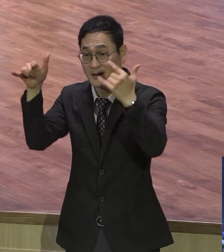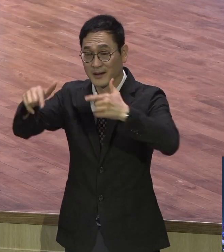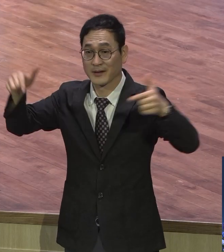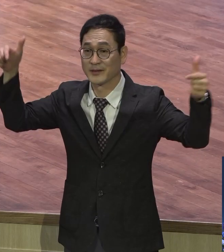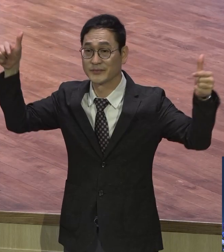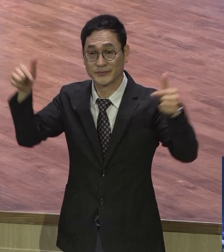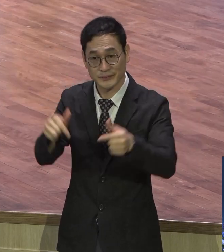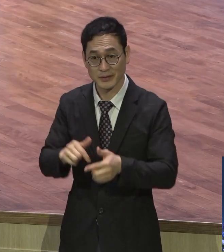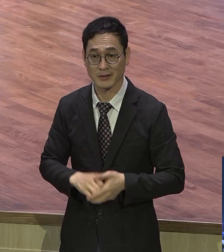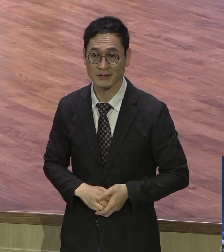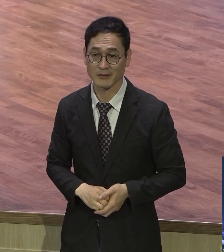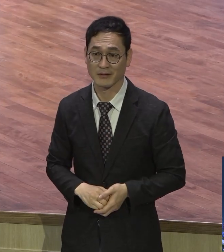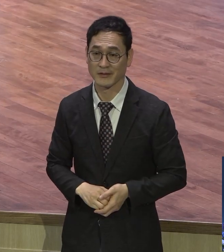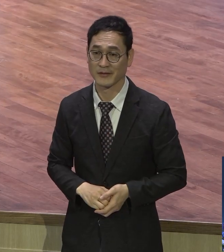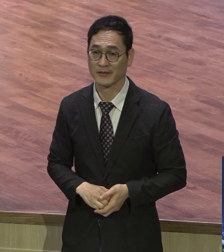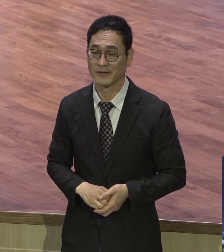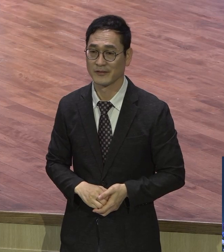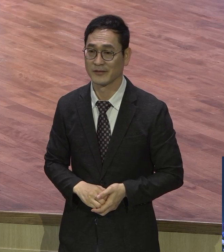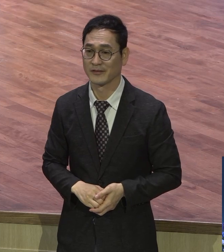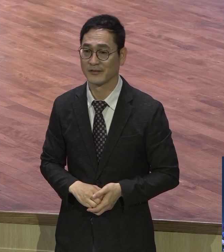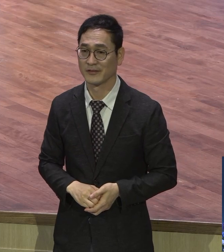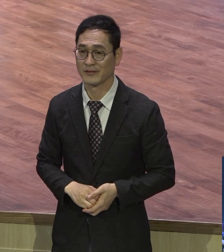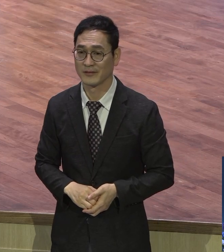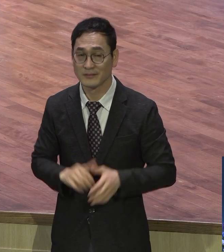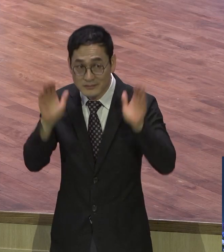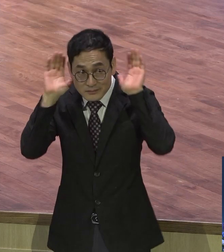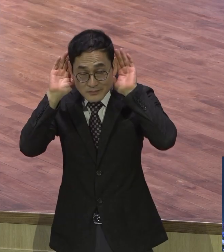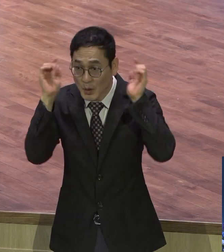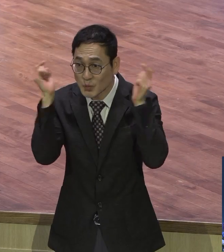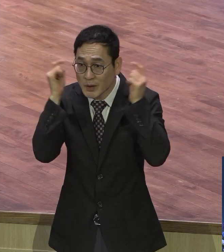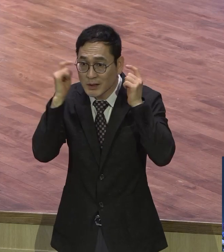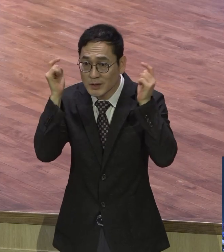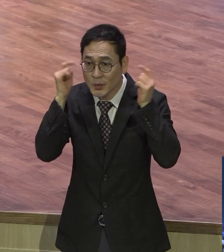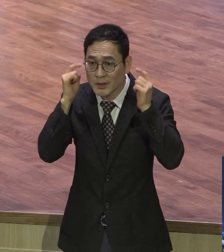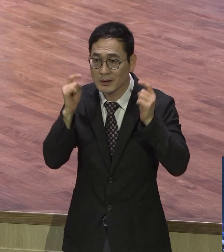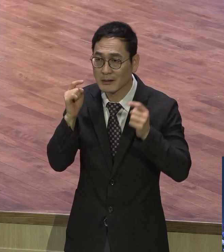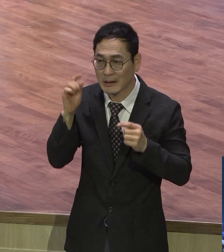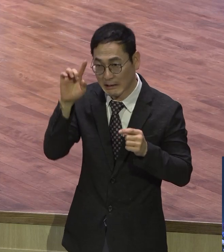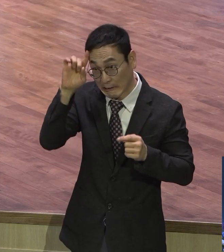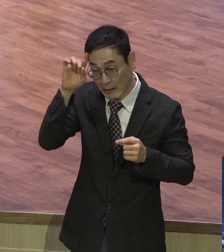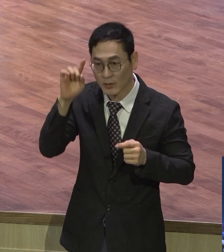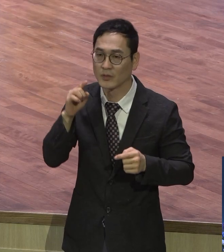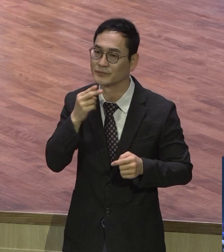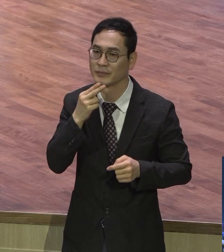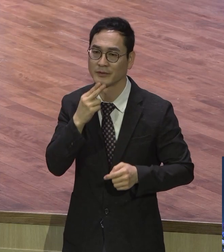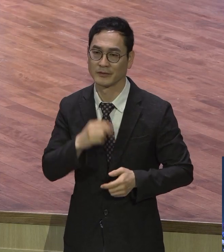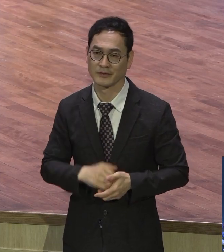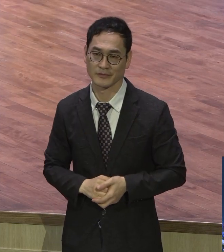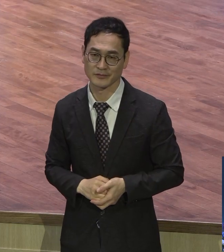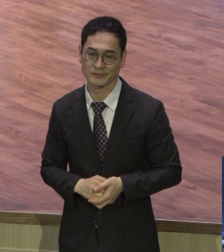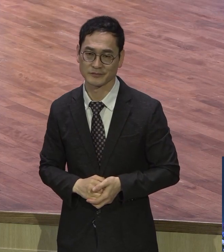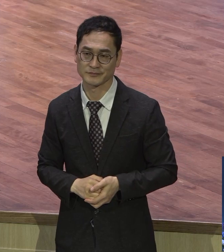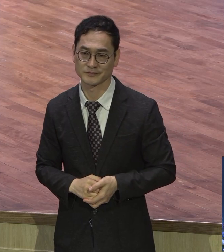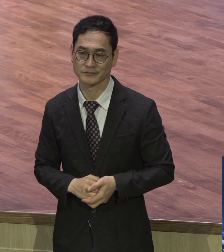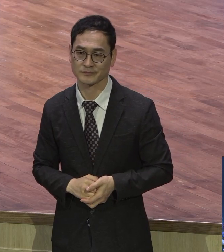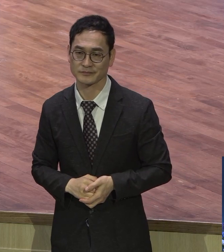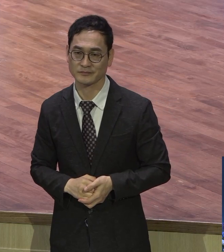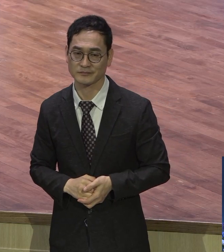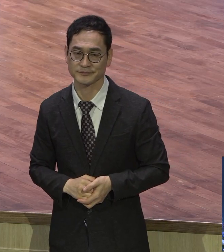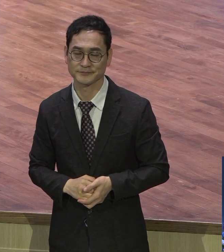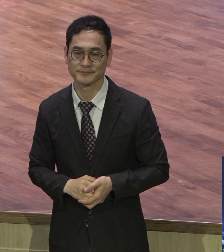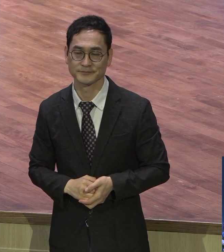비행기가 뜨지 않으니까 소음이 많이 줄지요. 인간의 생활활동이 만들어내고